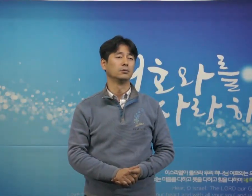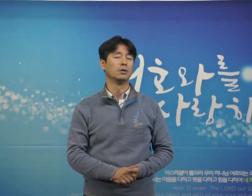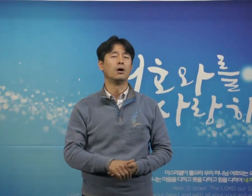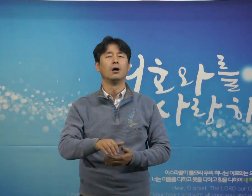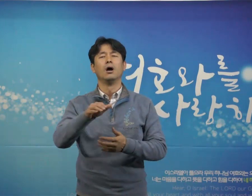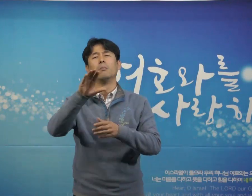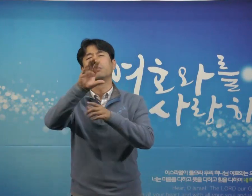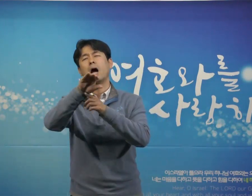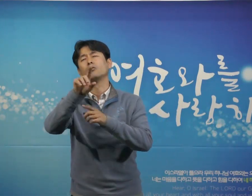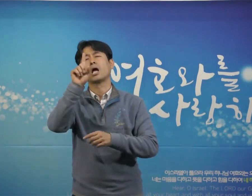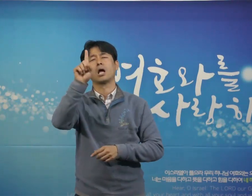있죠.